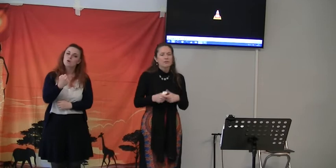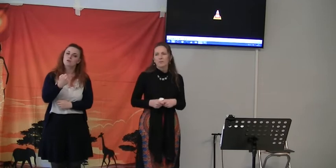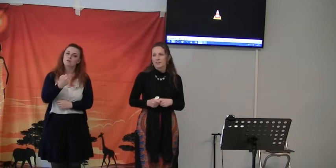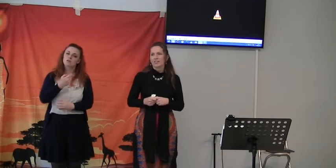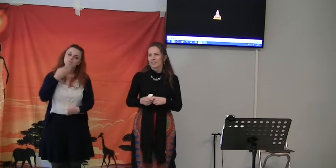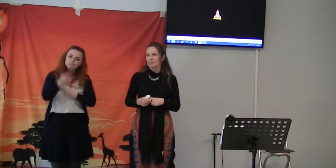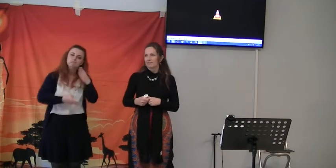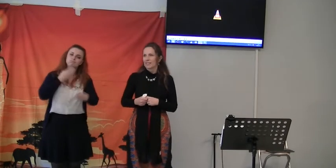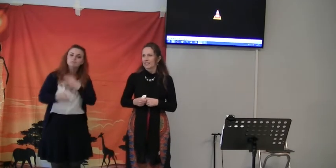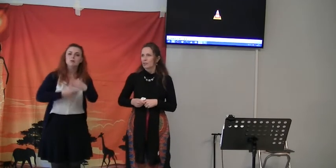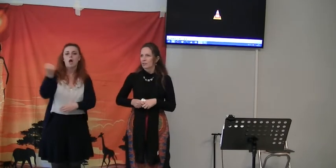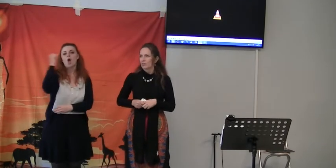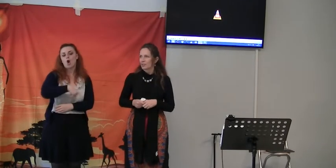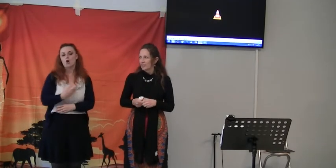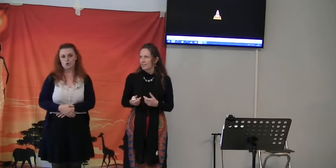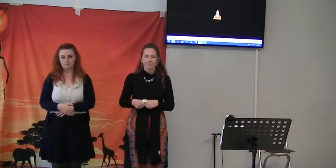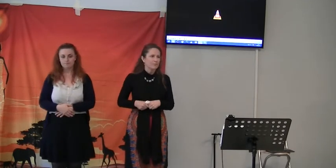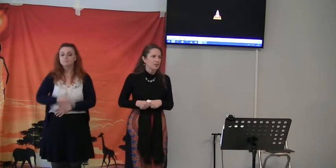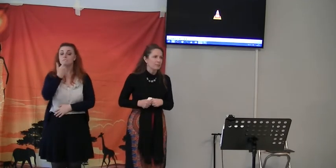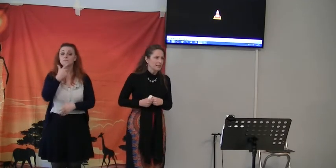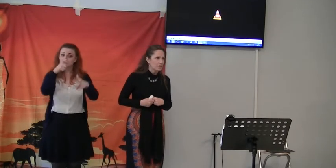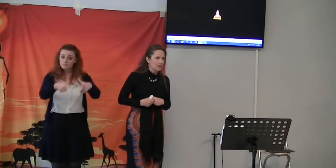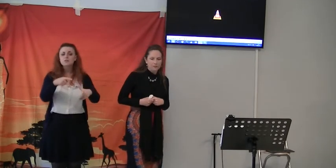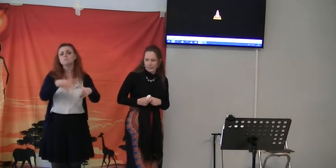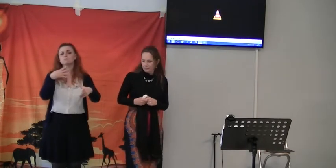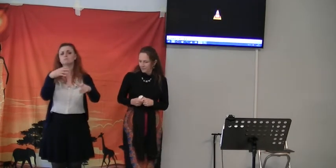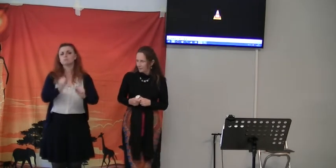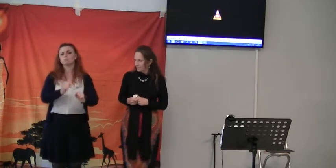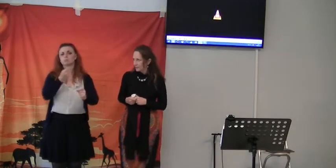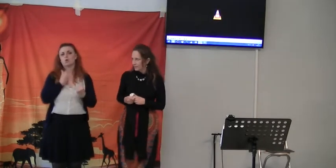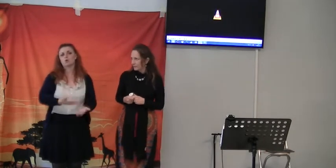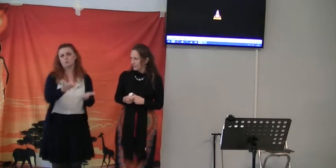se può far piacere anche a voi questo cittadino, potete prenderlo alla fine.